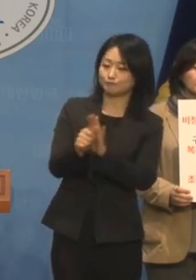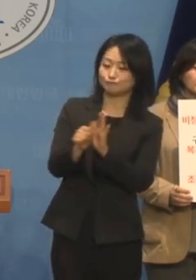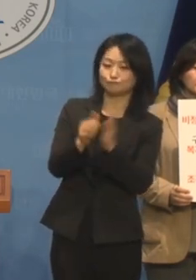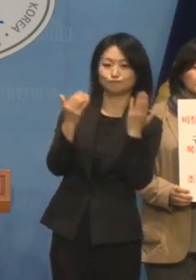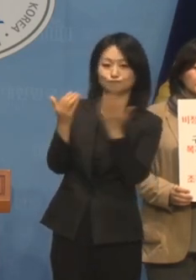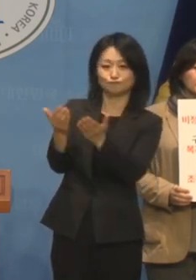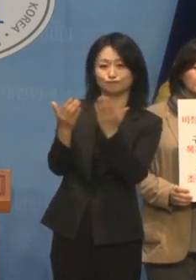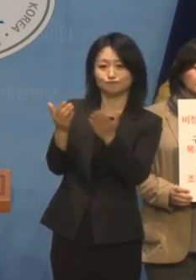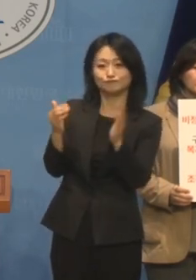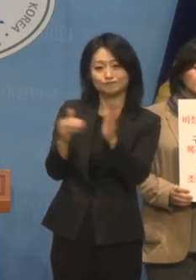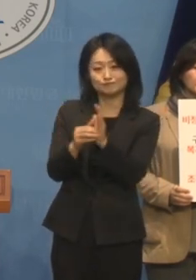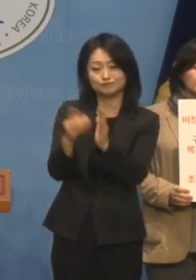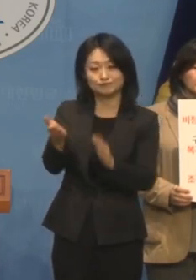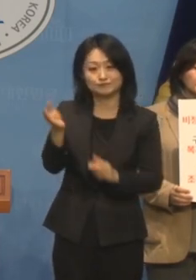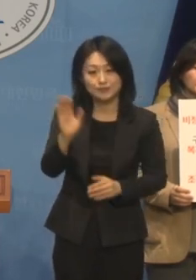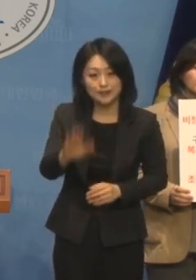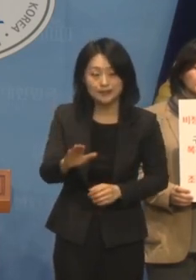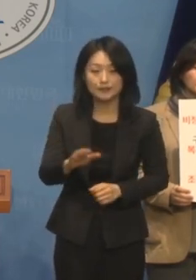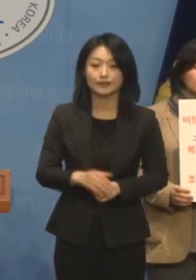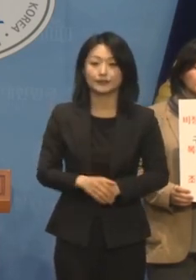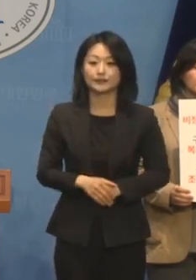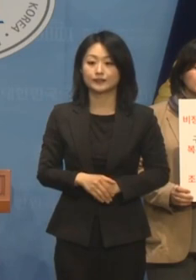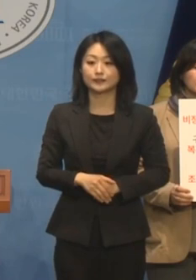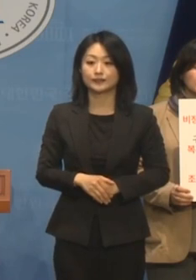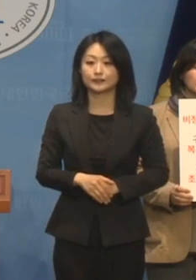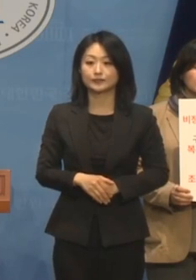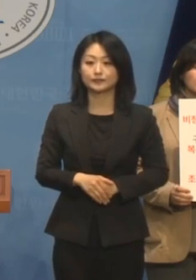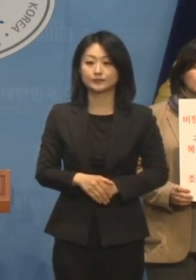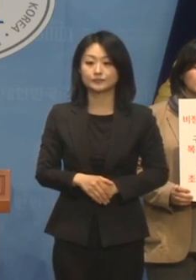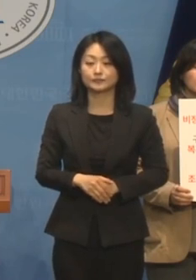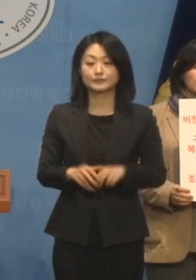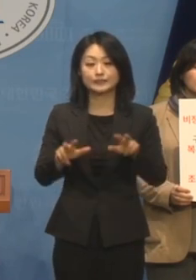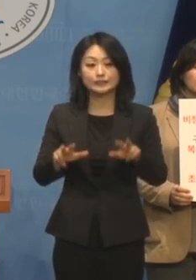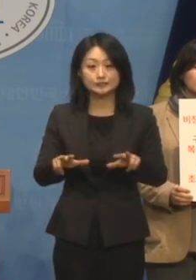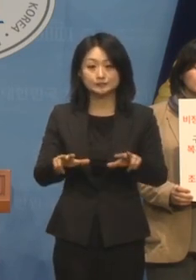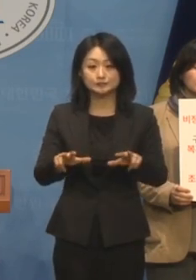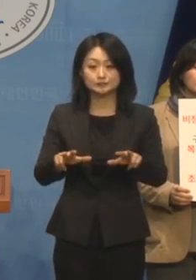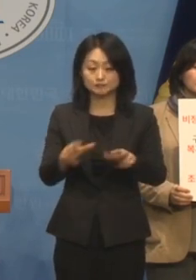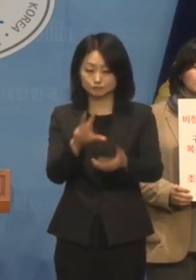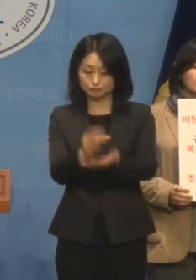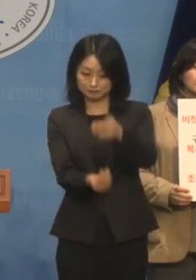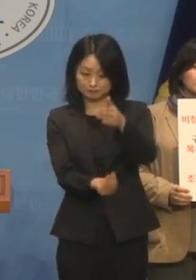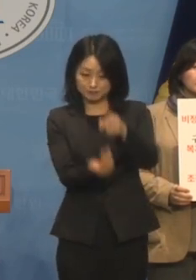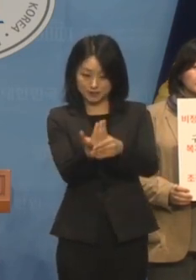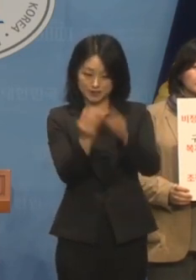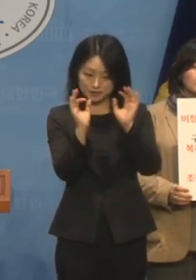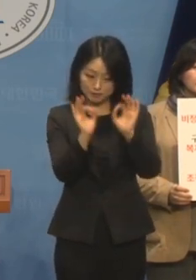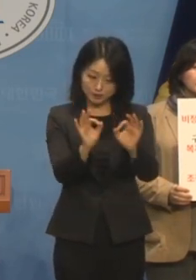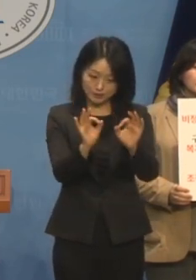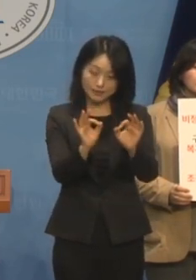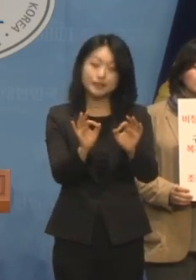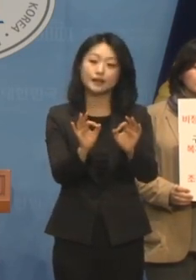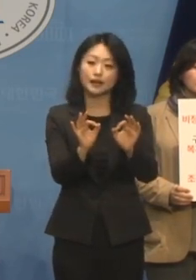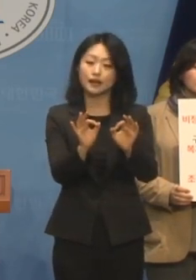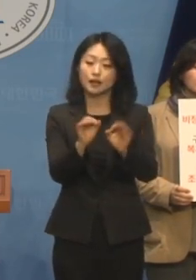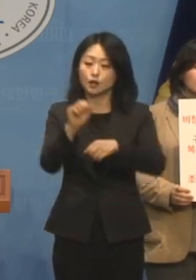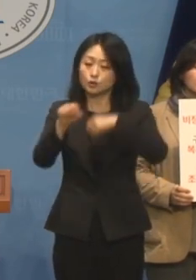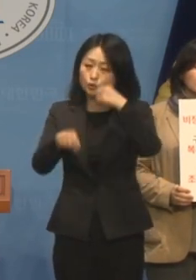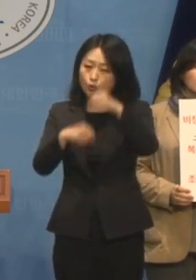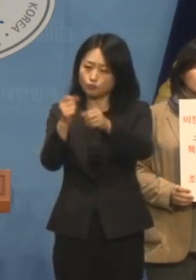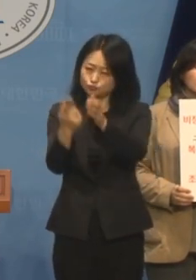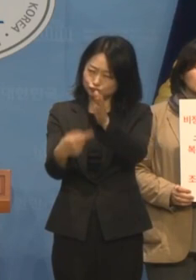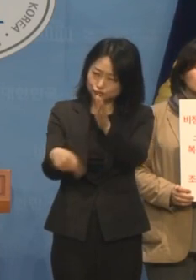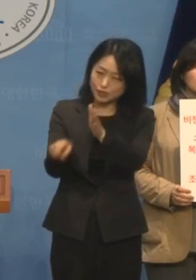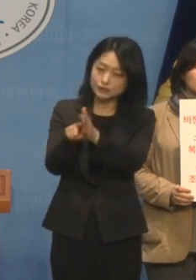자리에까지 되었습니다만 그런 문제에 있어서 지금 현재 발생한 문제에 있어서는 동물을